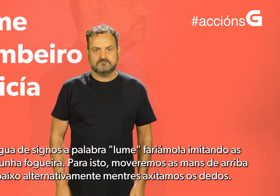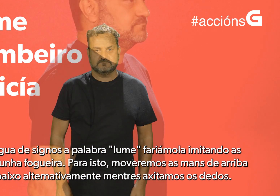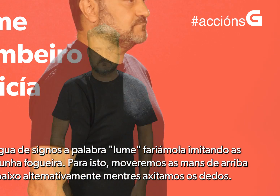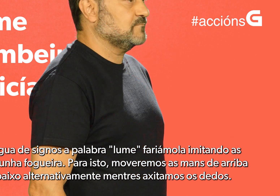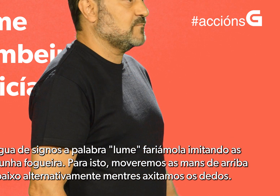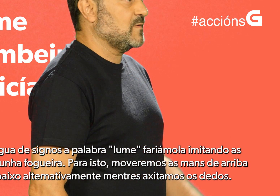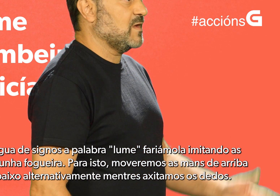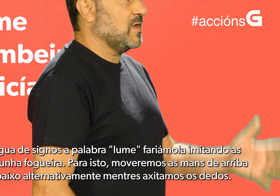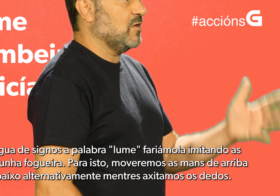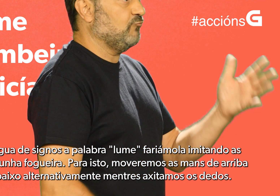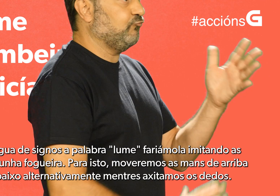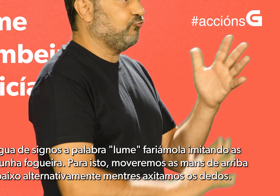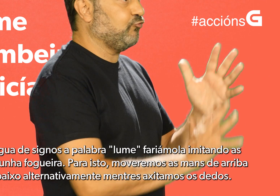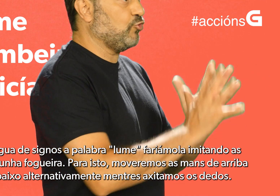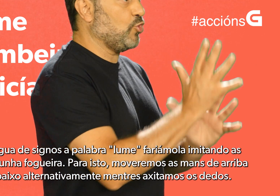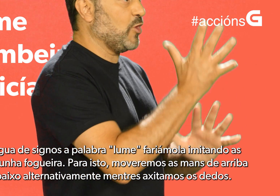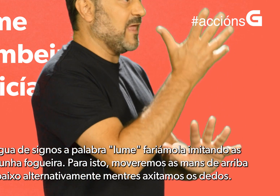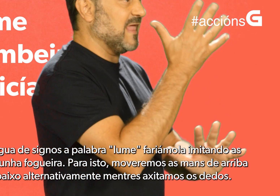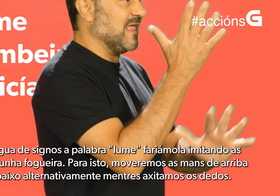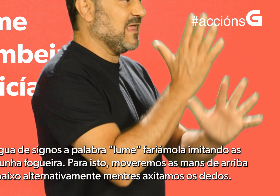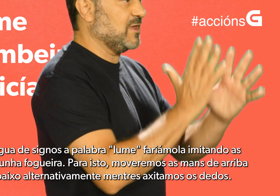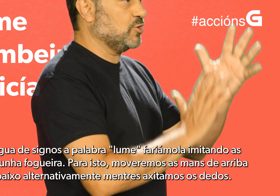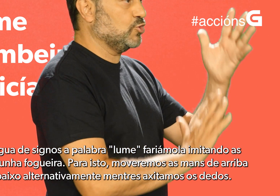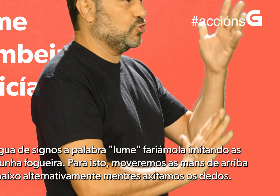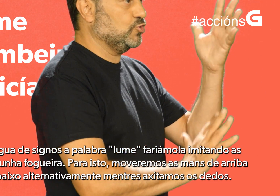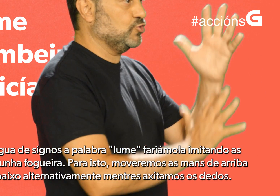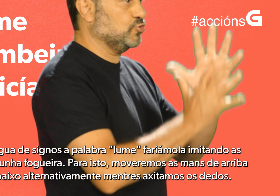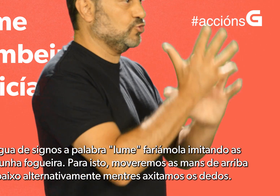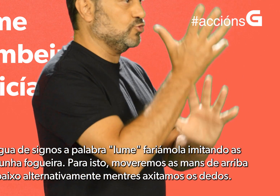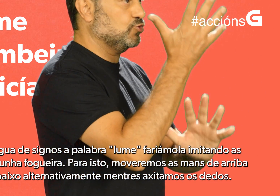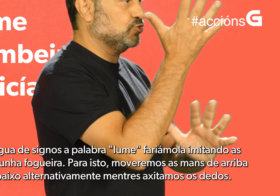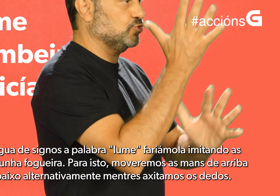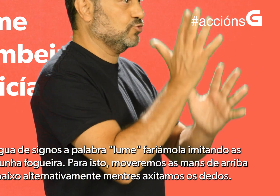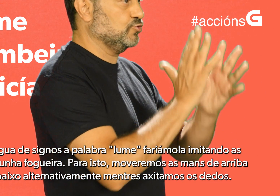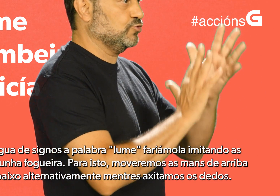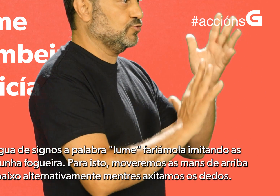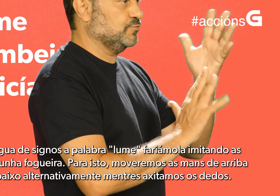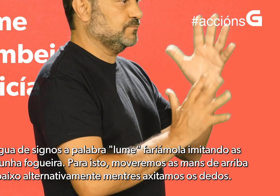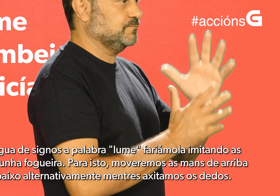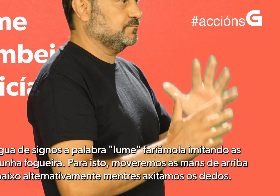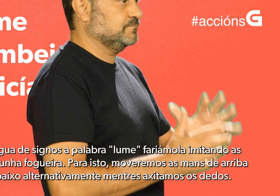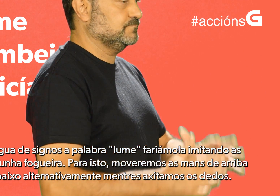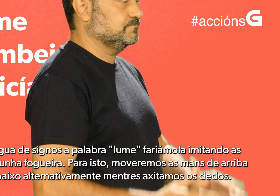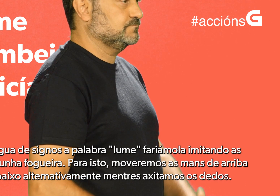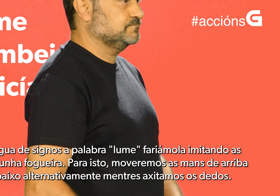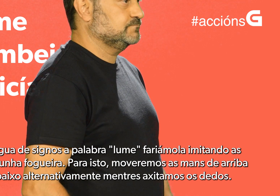imitando as lapas dunha fogueira. Para isto, moveremos as mans de arriba a baixo alternativamente mentre axitamos os